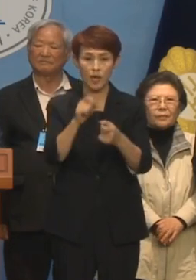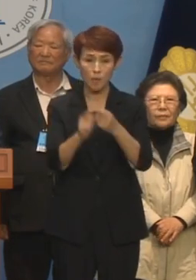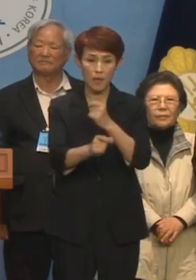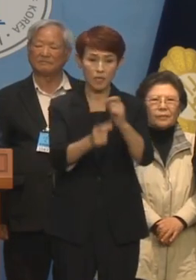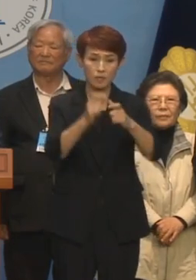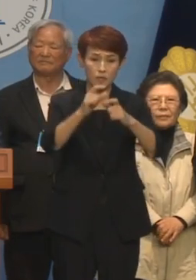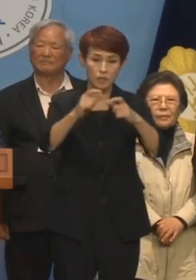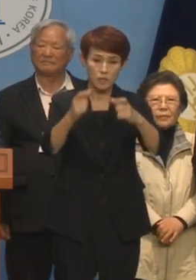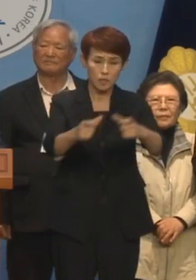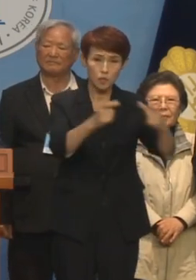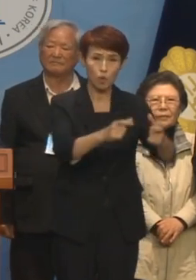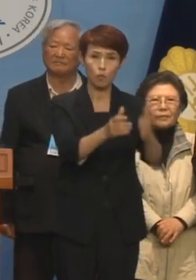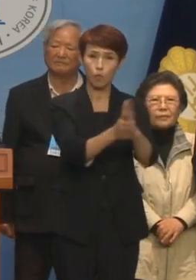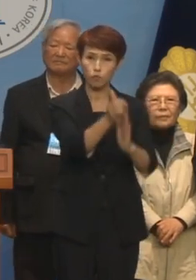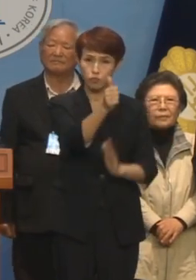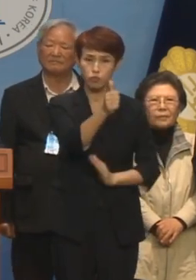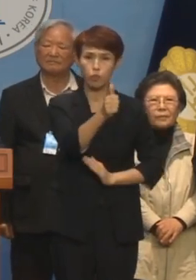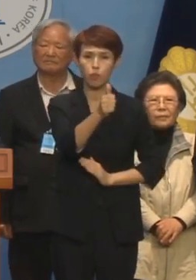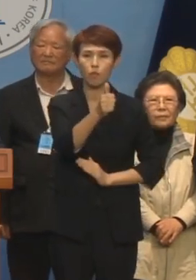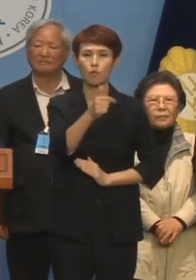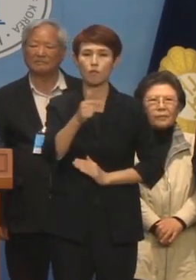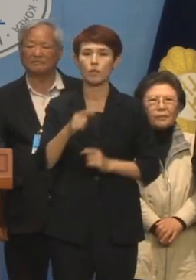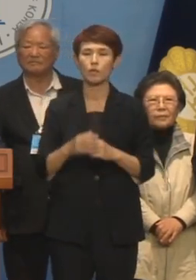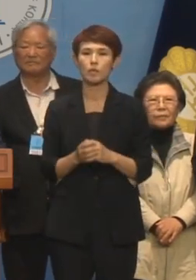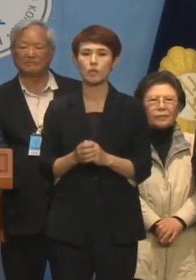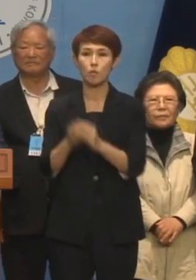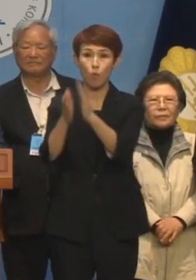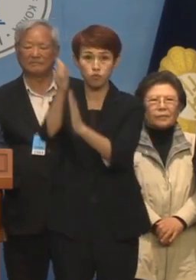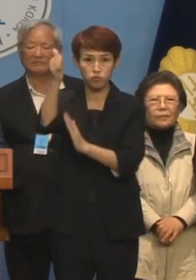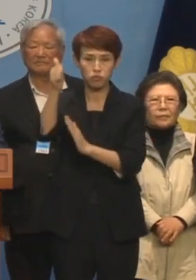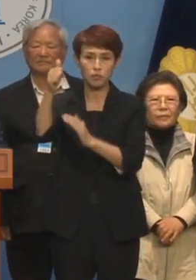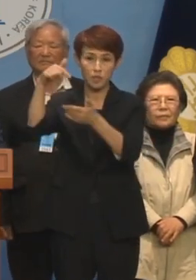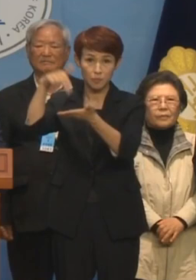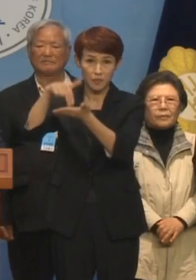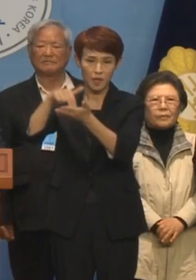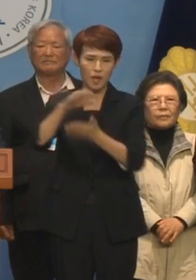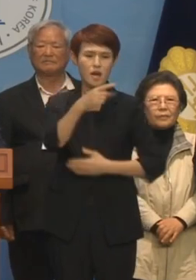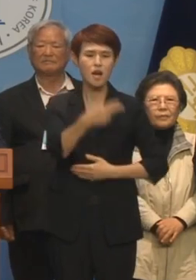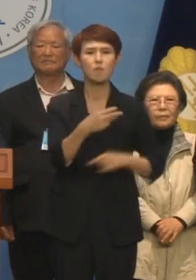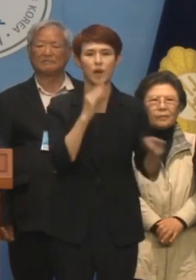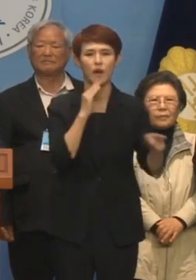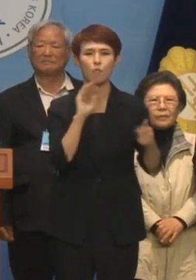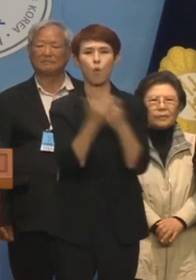가맹지역본부도 가맹본부에 대해서는 의뢰지위에 있기 때문에 보호하자는 법입니다.